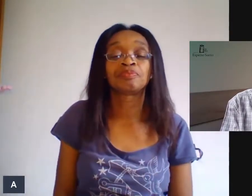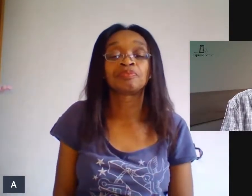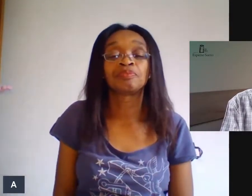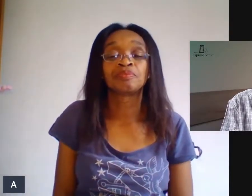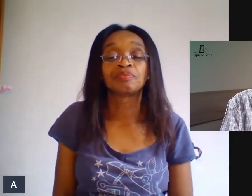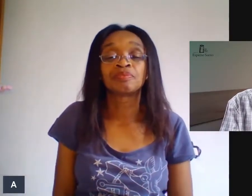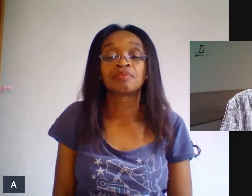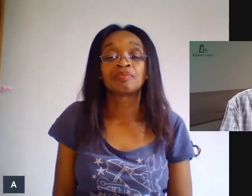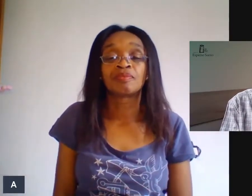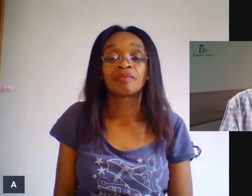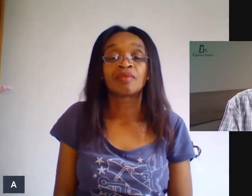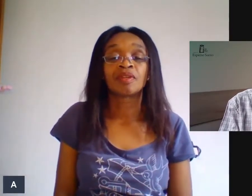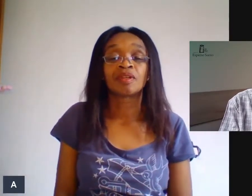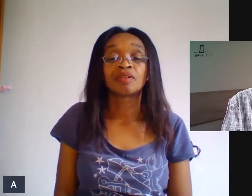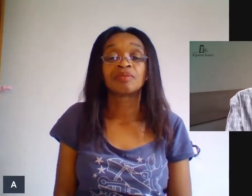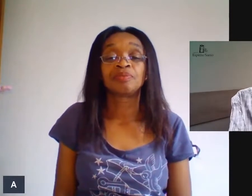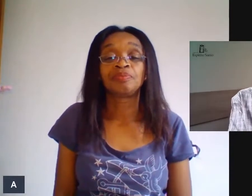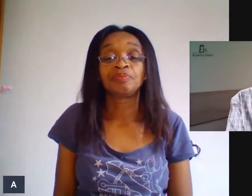O que é o matrimônio?